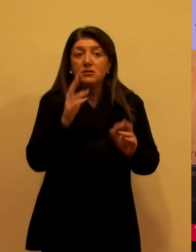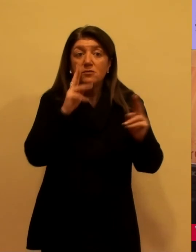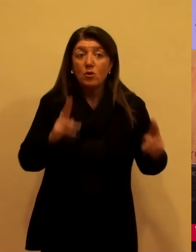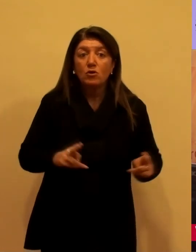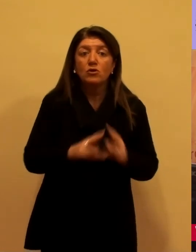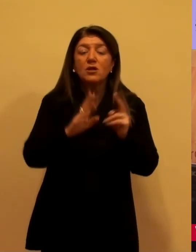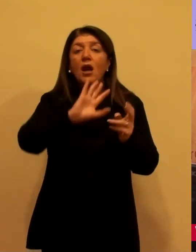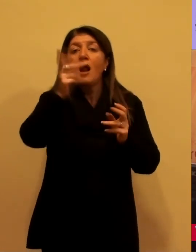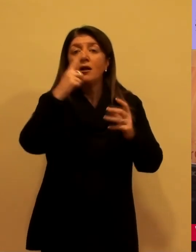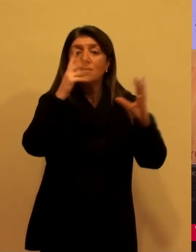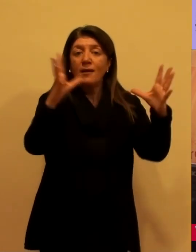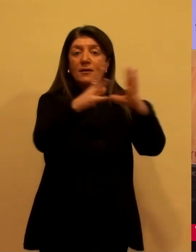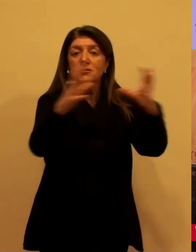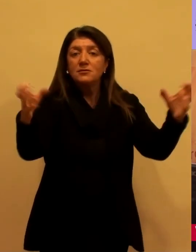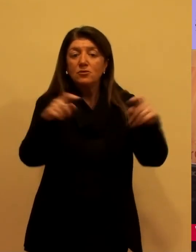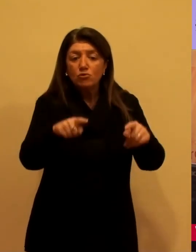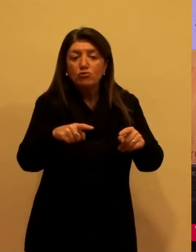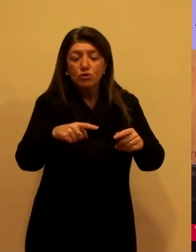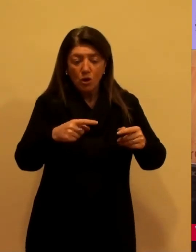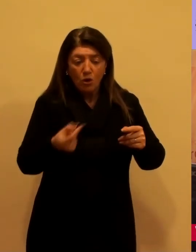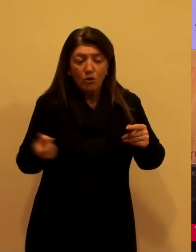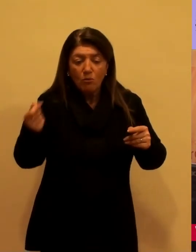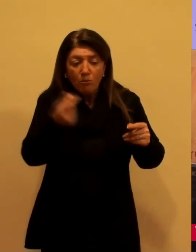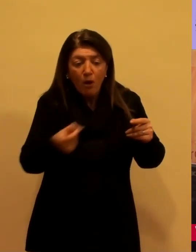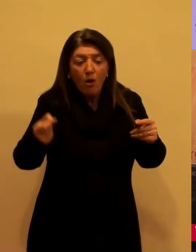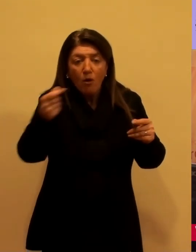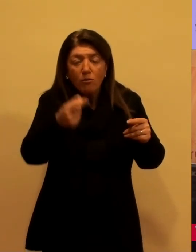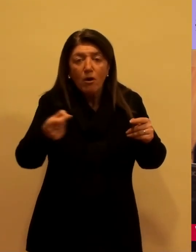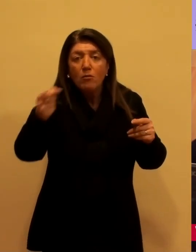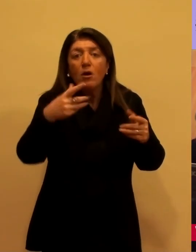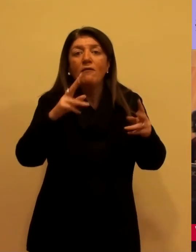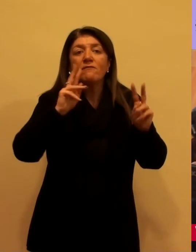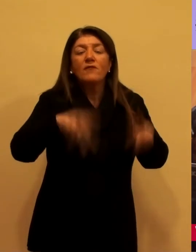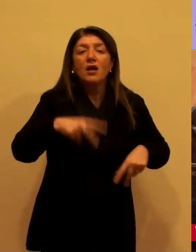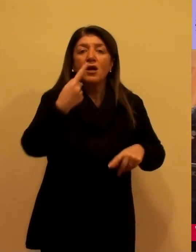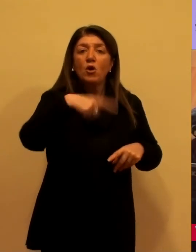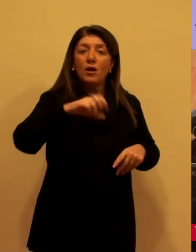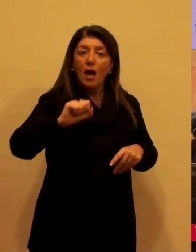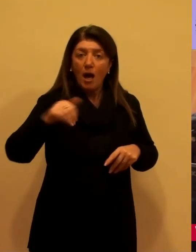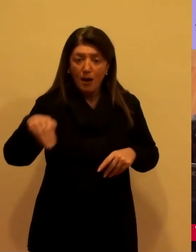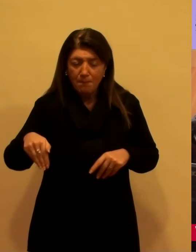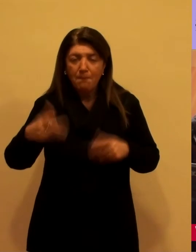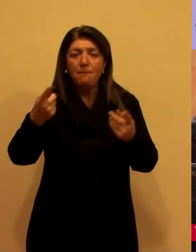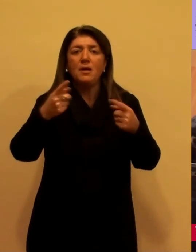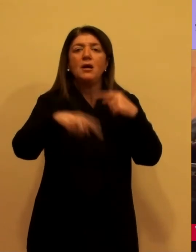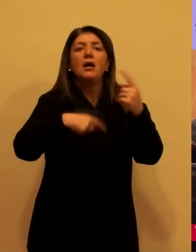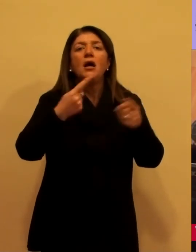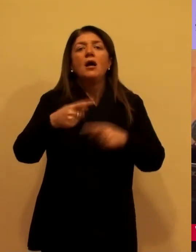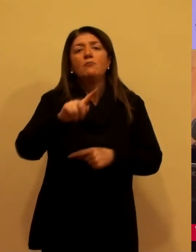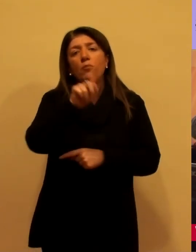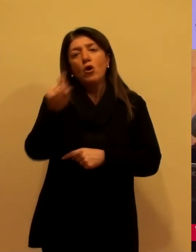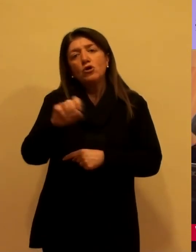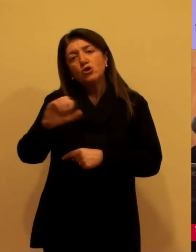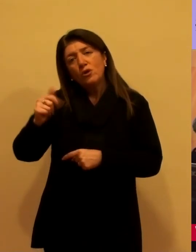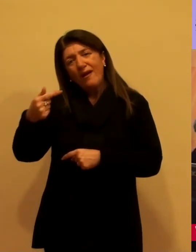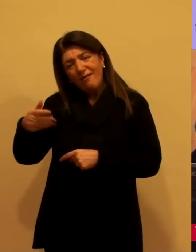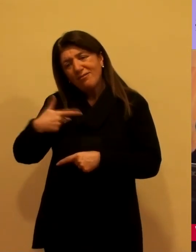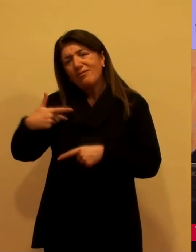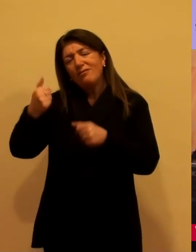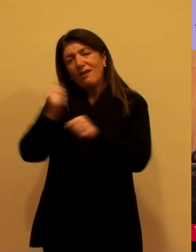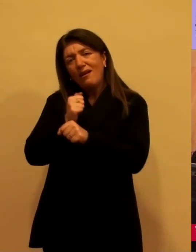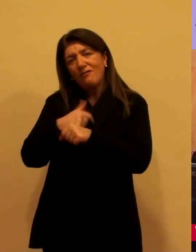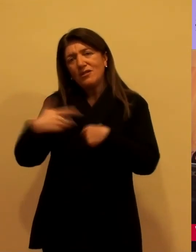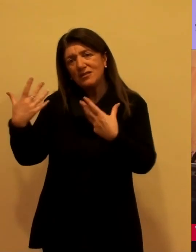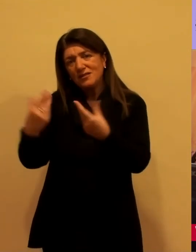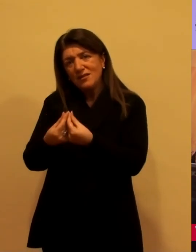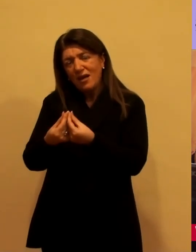istituzioni via via nel percorso. Quindi con la GAM, vabbè, attraverso Zona Art abbiamo lavorato molto proprio sul